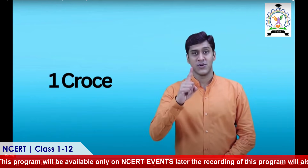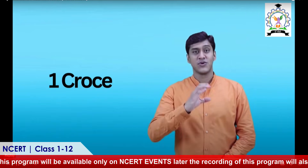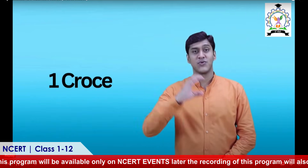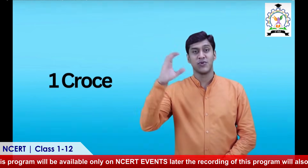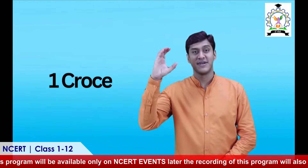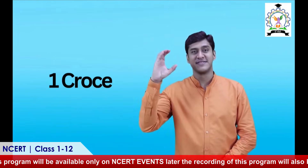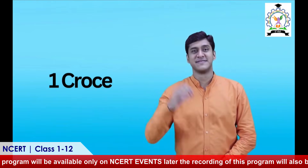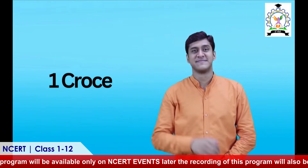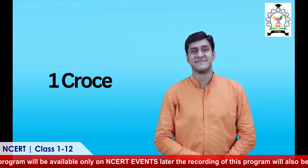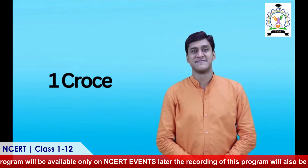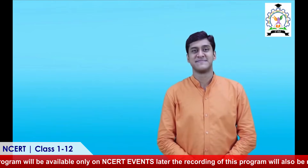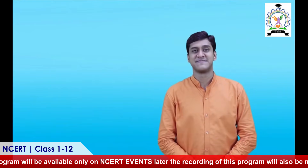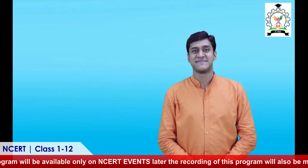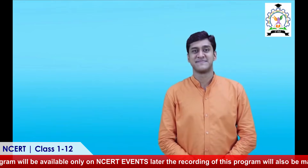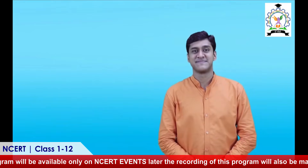1 करोड़